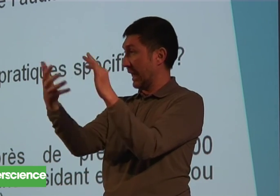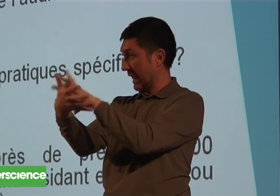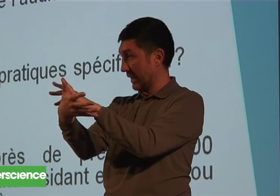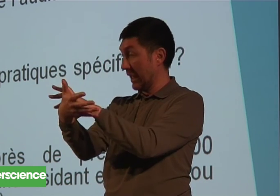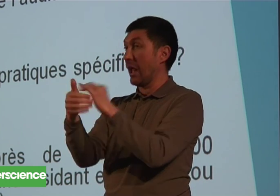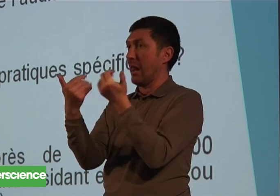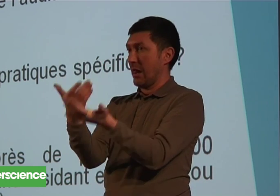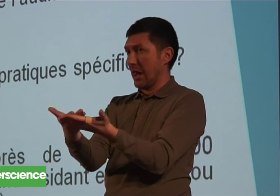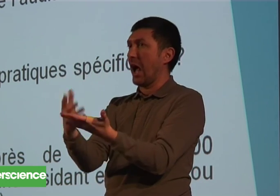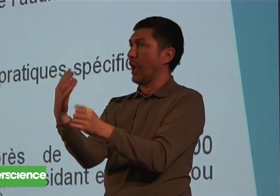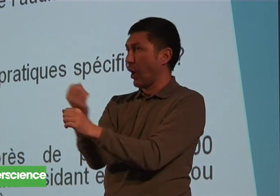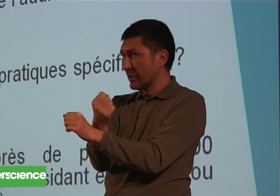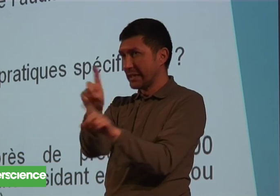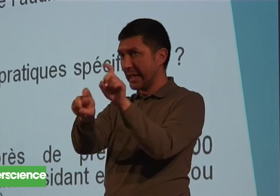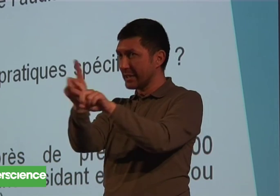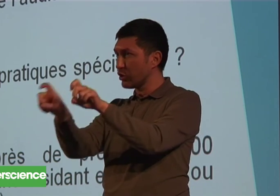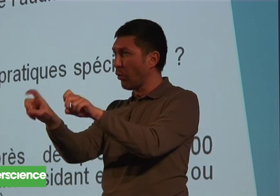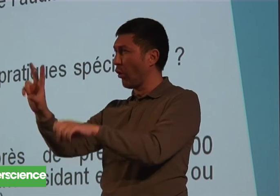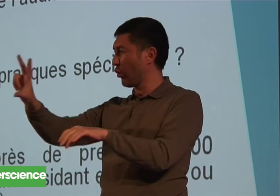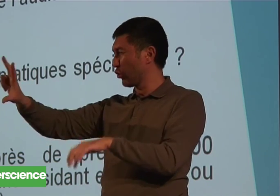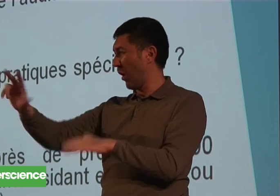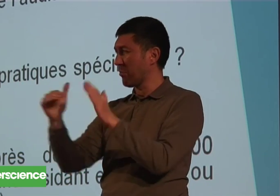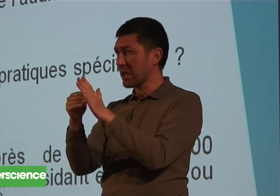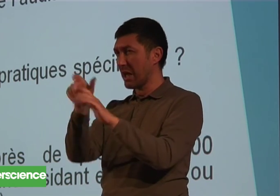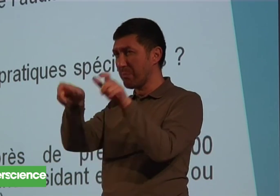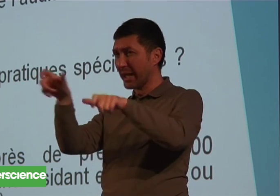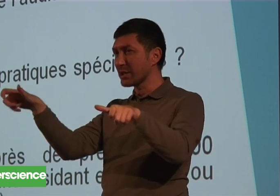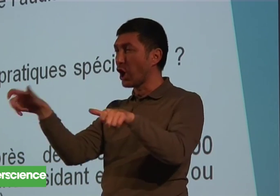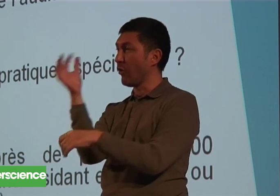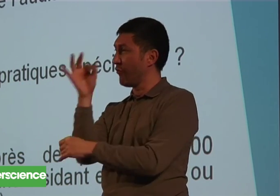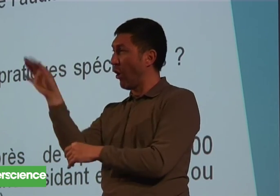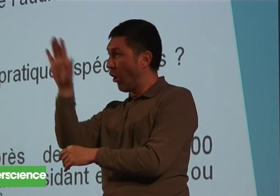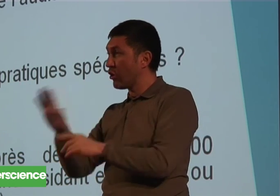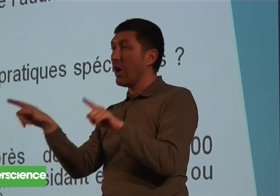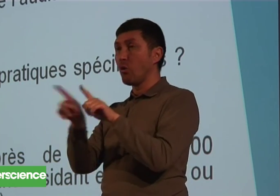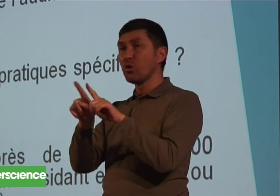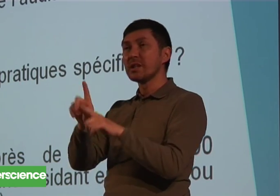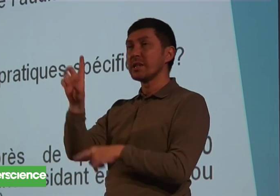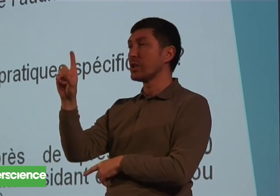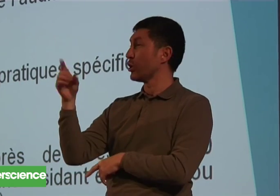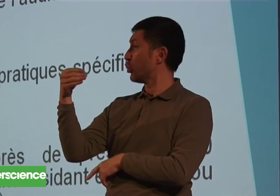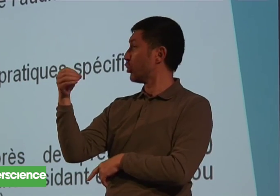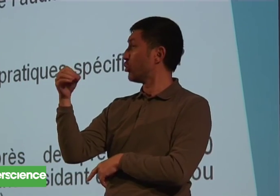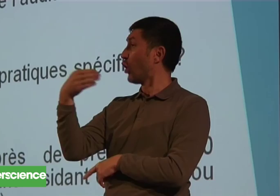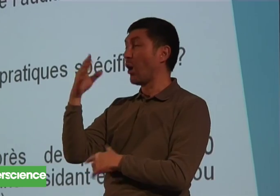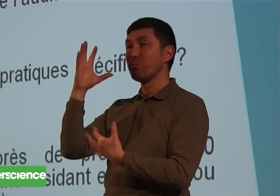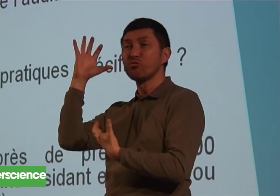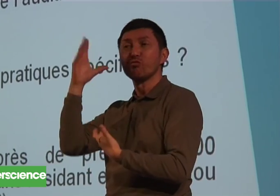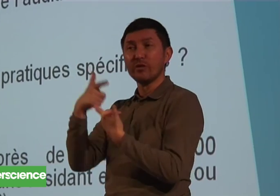environ 3000 personnes de plus de 15 ans en France métropolitaine et dans les DOM. Donc les questions avaient été adaptées en langue des signes